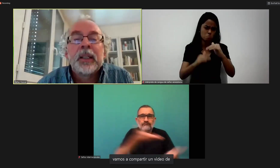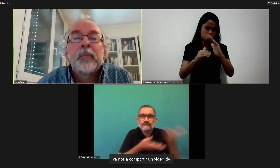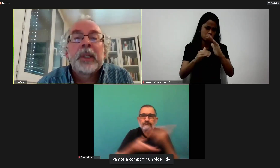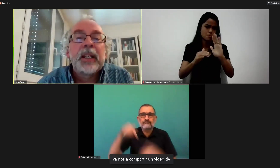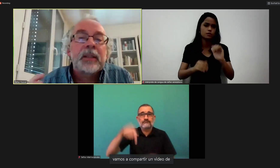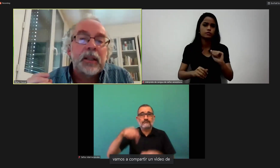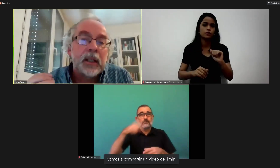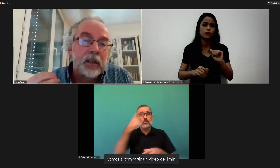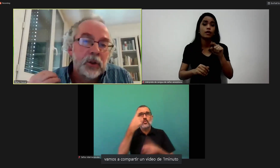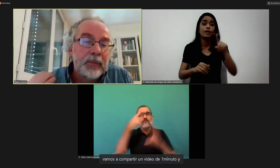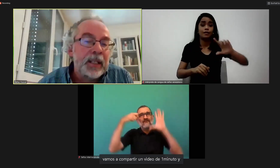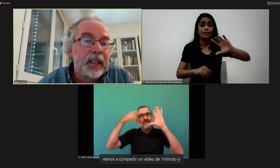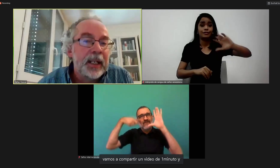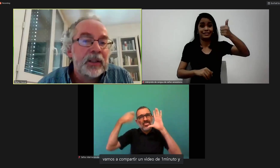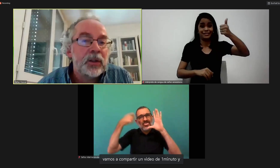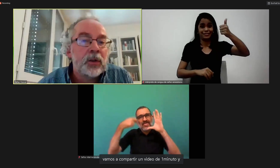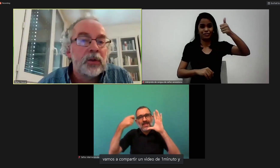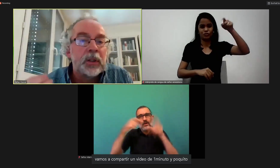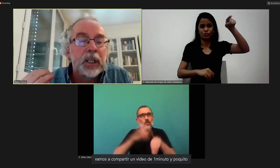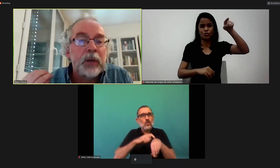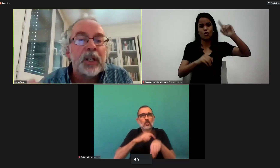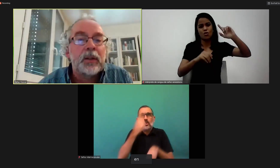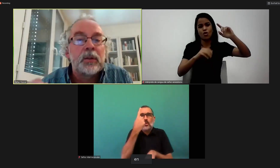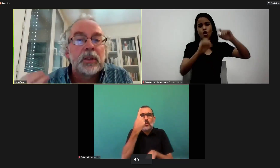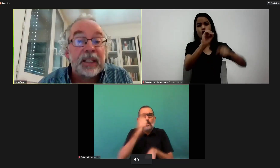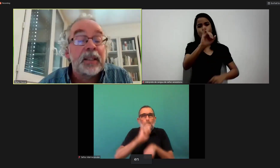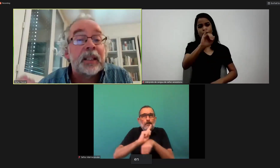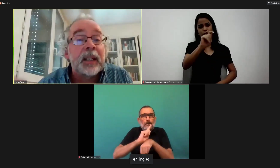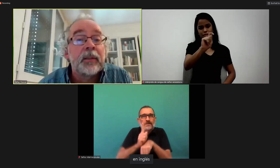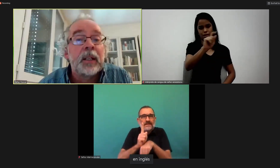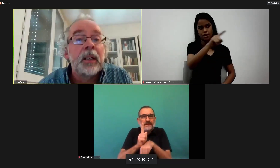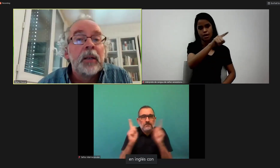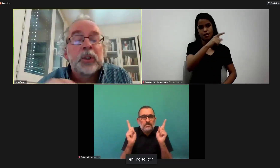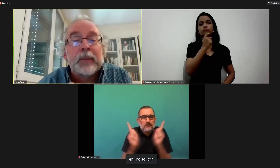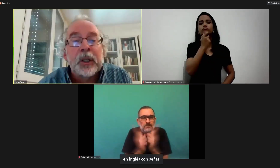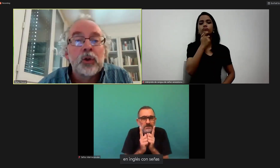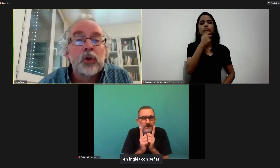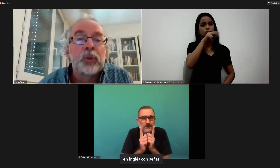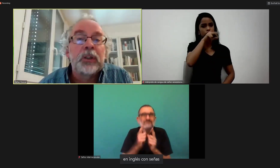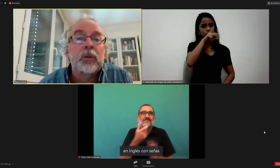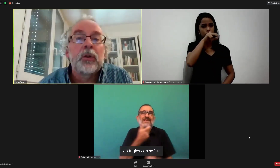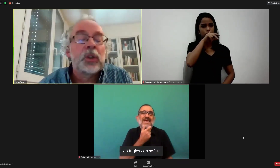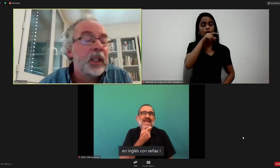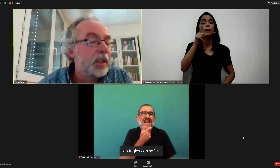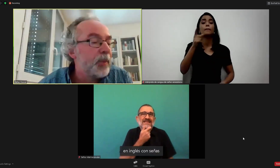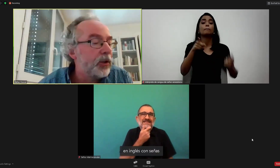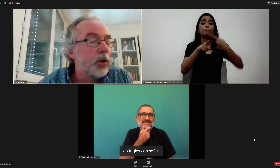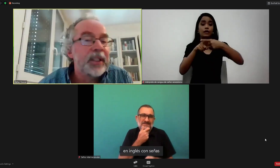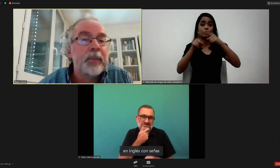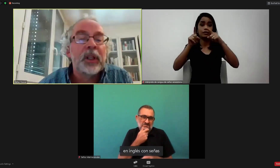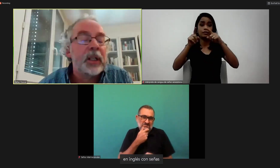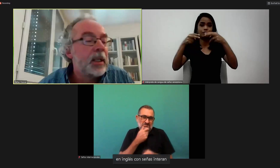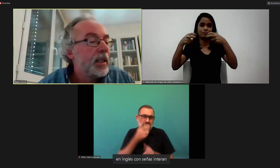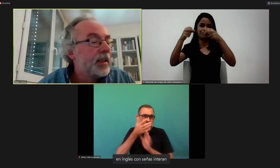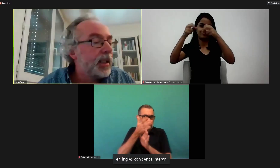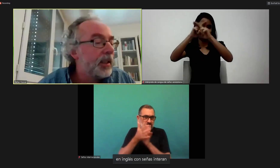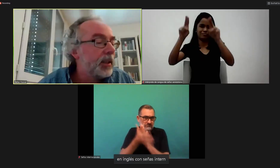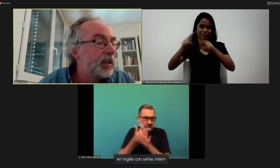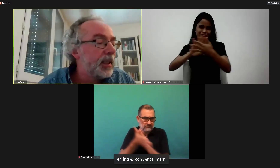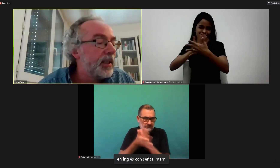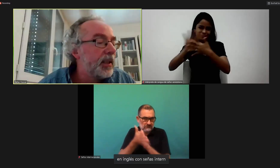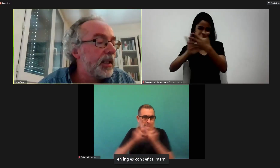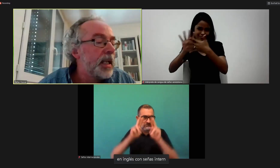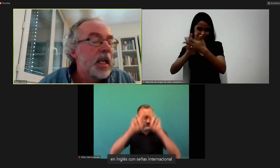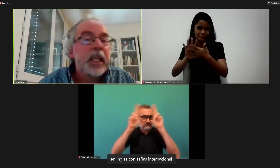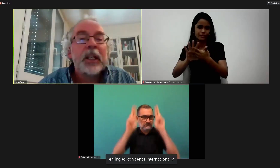OIT. Veréis, él nos habla en inglés, con señas internacional, pero también con subtítulos en español. Lo vais a poder